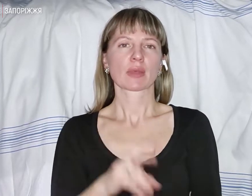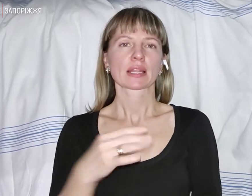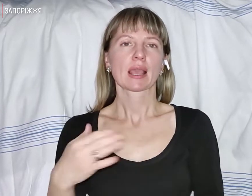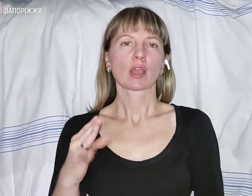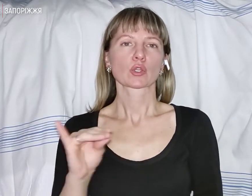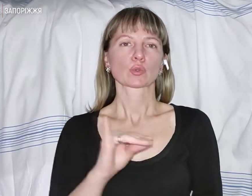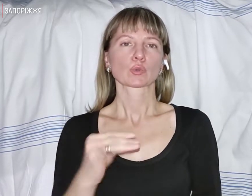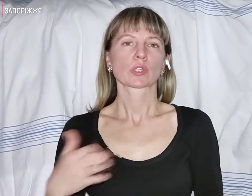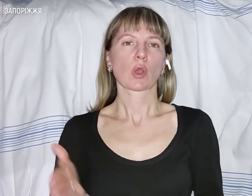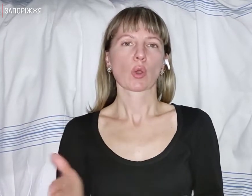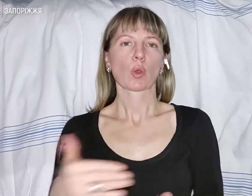тамбуре. Уже Даша.